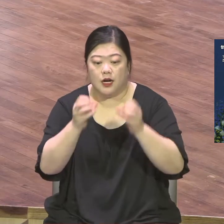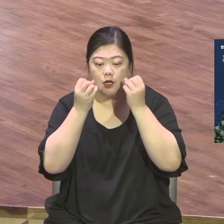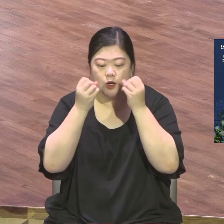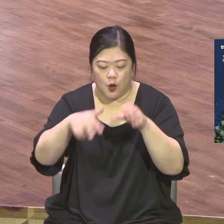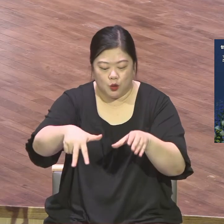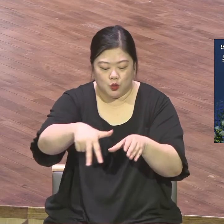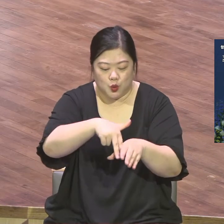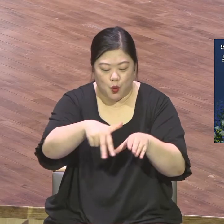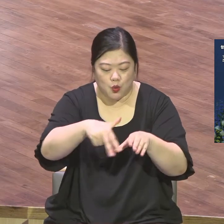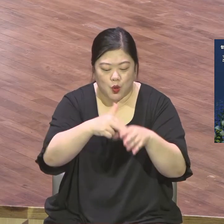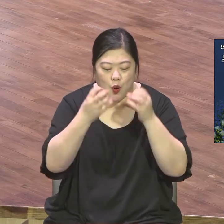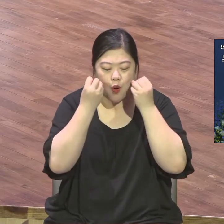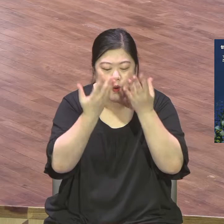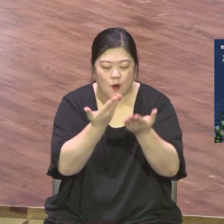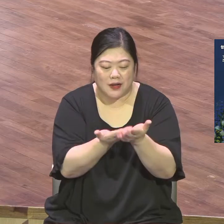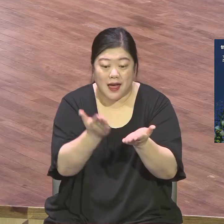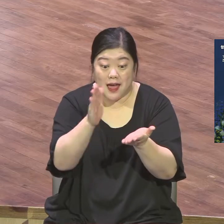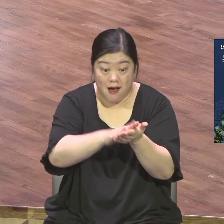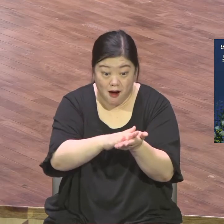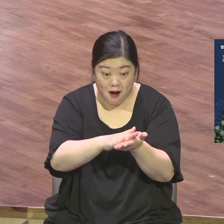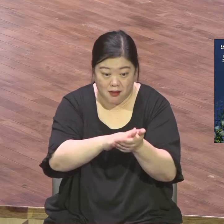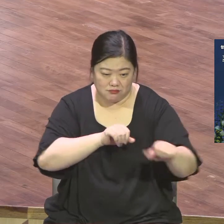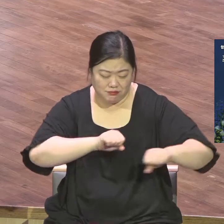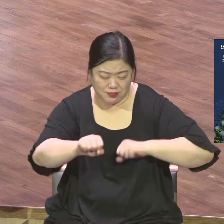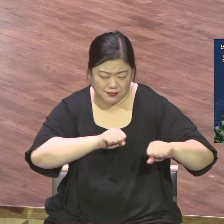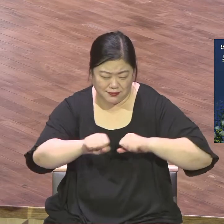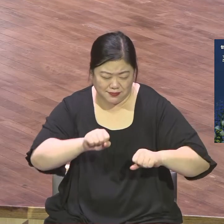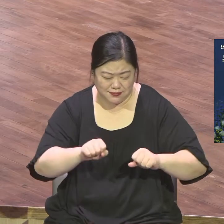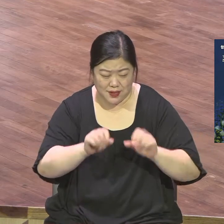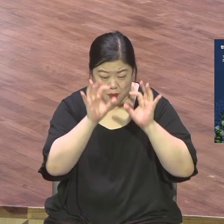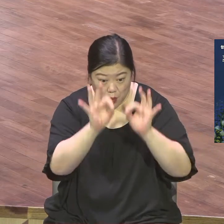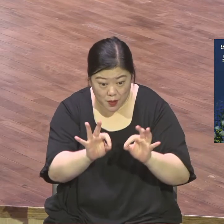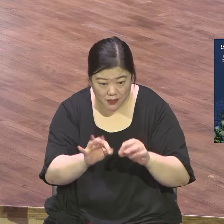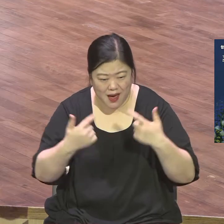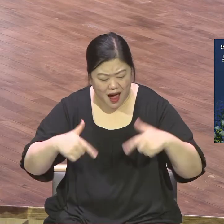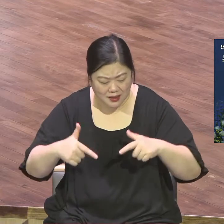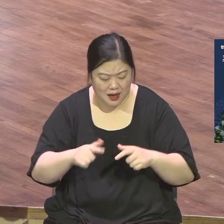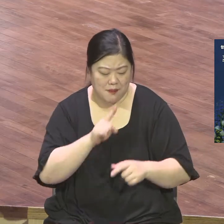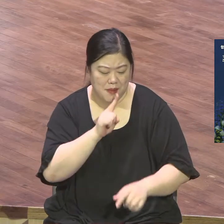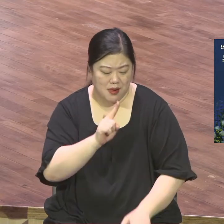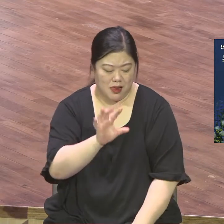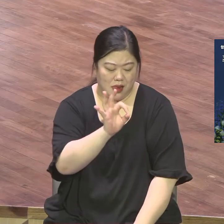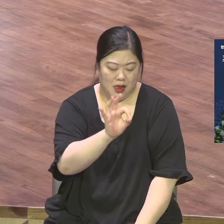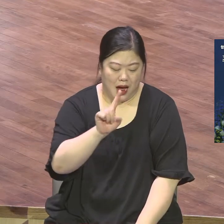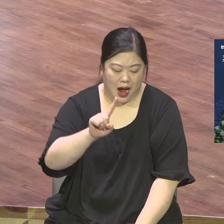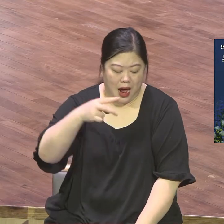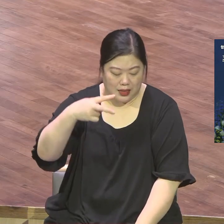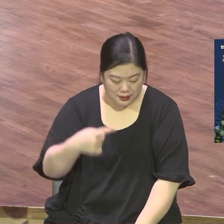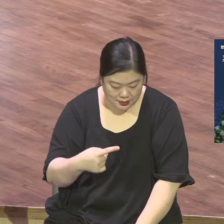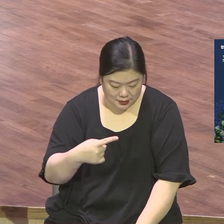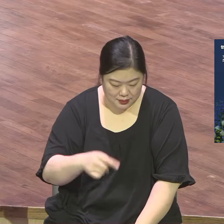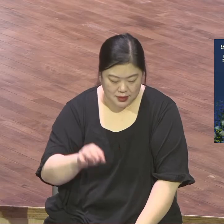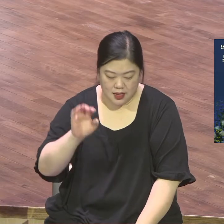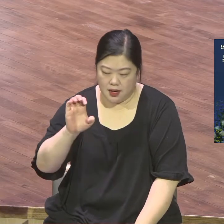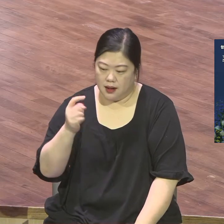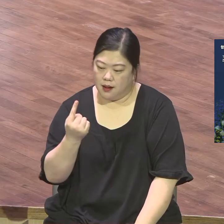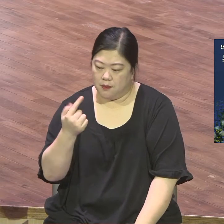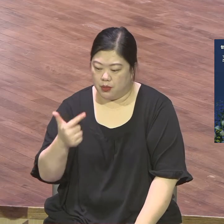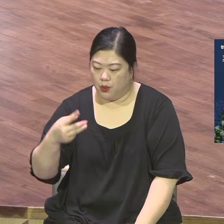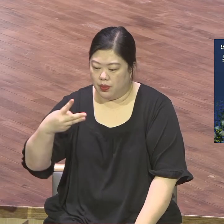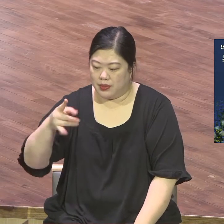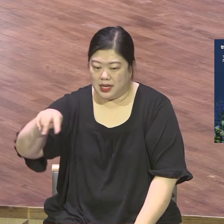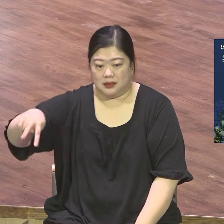종교개혁자들의 슬로건 중에는 아드폰테스라는 말이 있습니다. 아드폰테스 이 말은요 샘으로